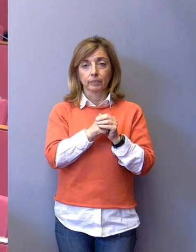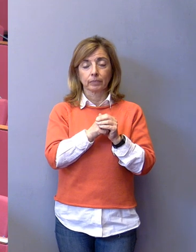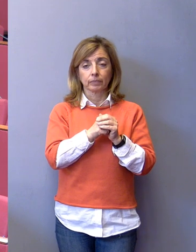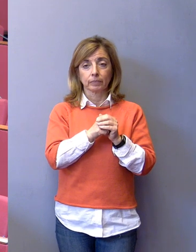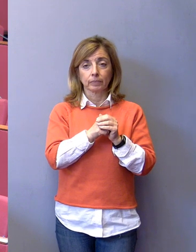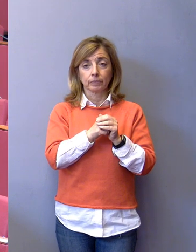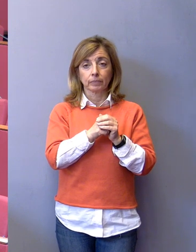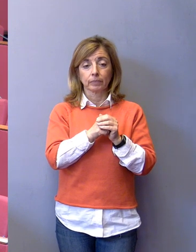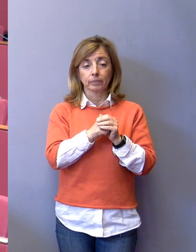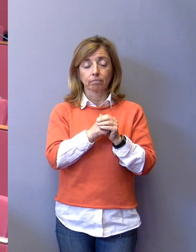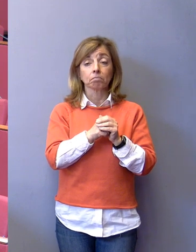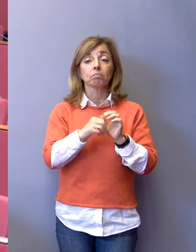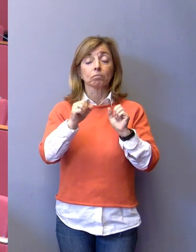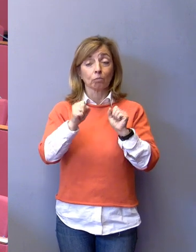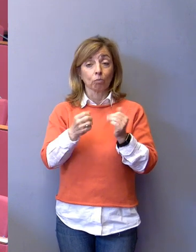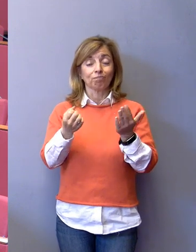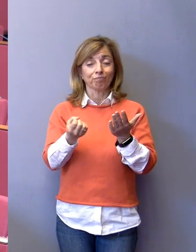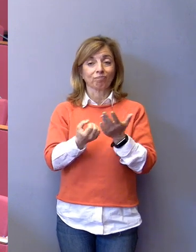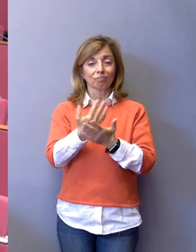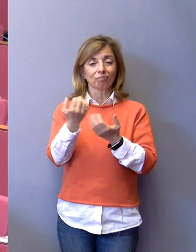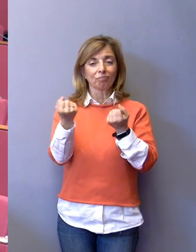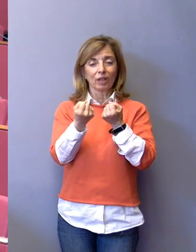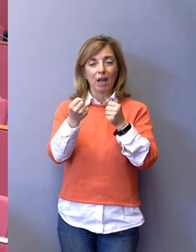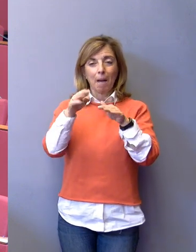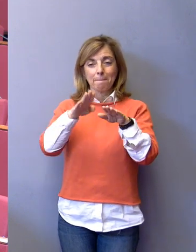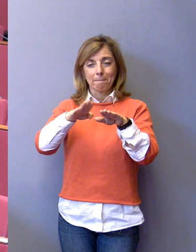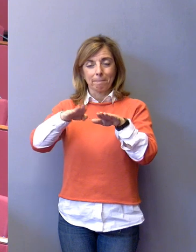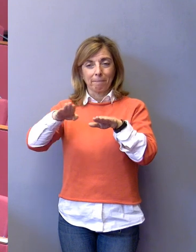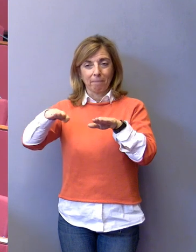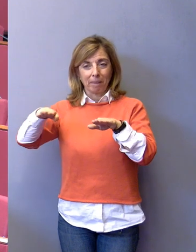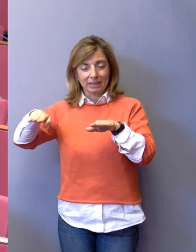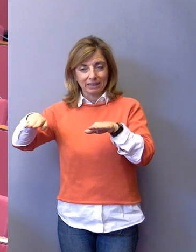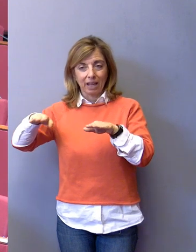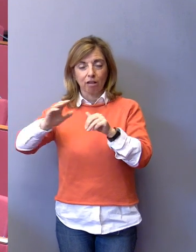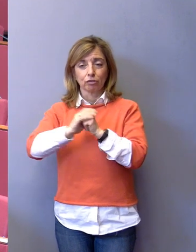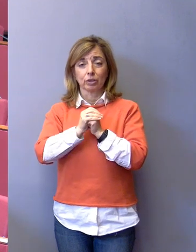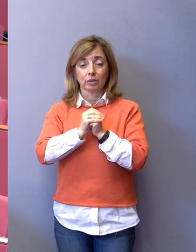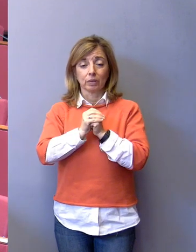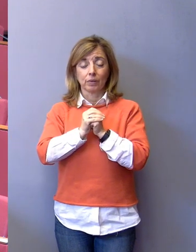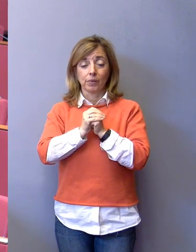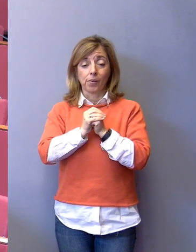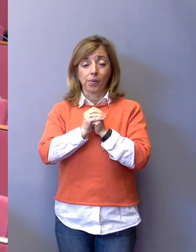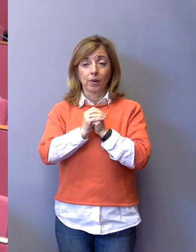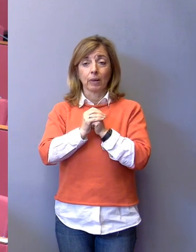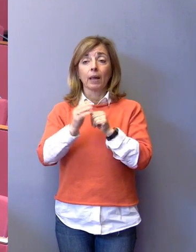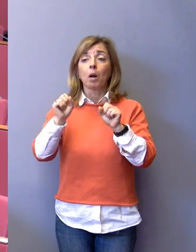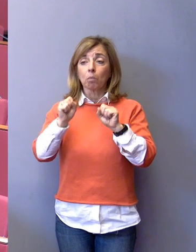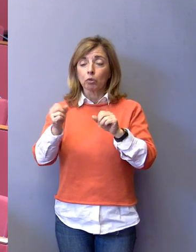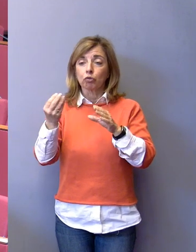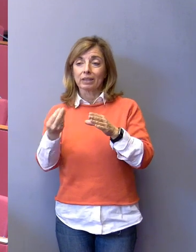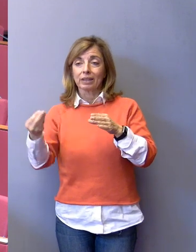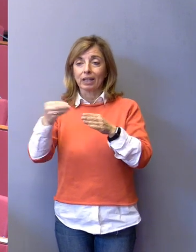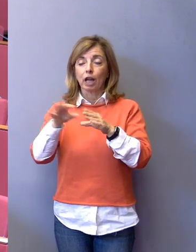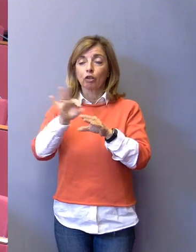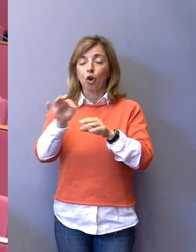sostituiti di fatto i parcheggi integrati o sostituiti i parcheggi all'arredo Al Verde urbano